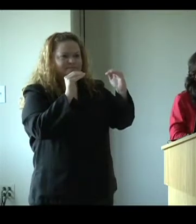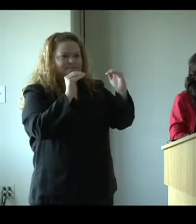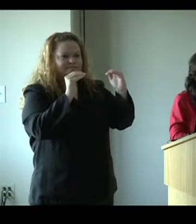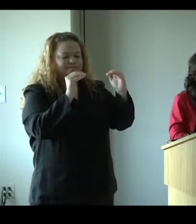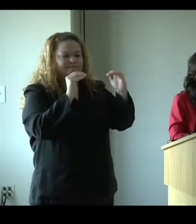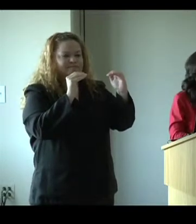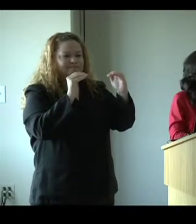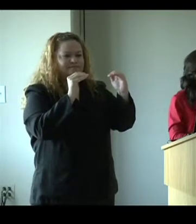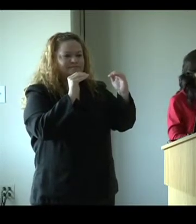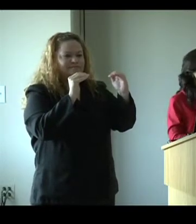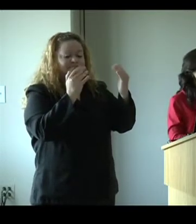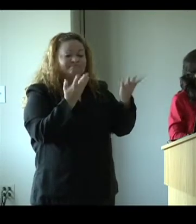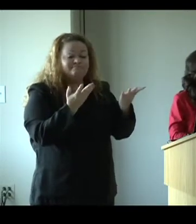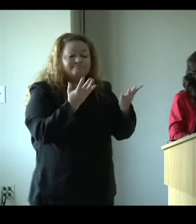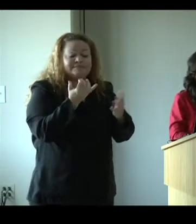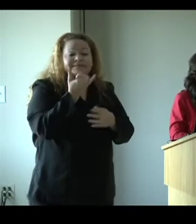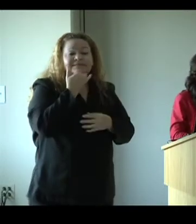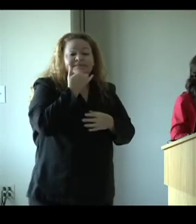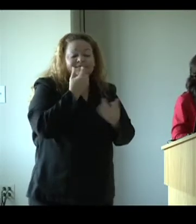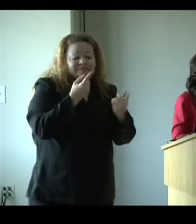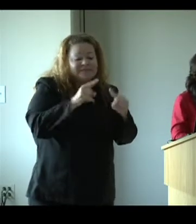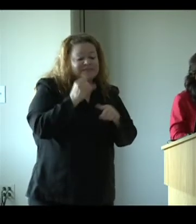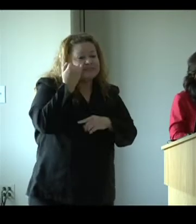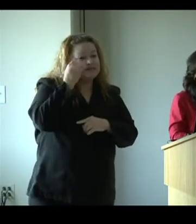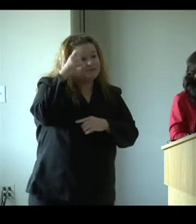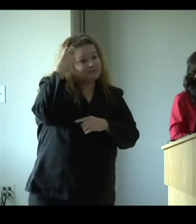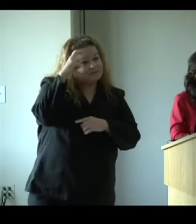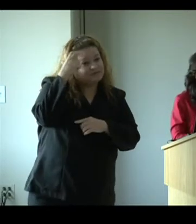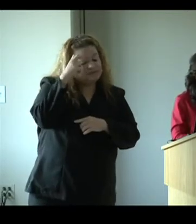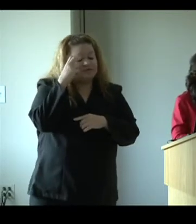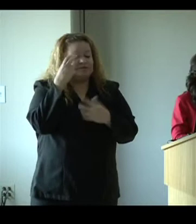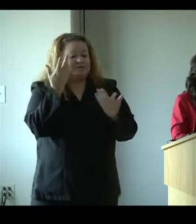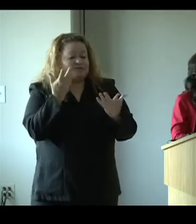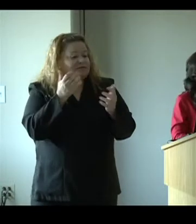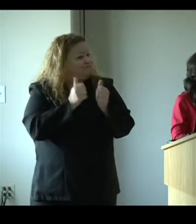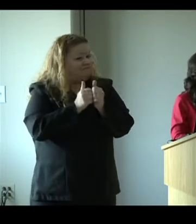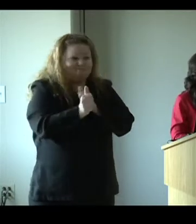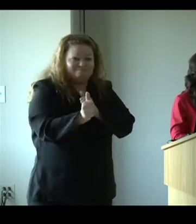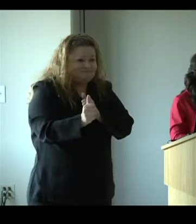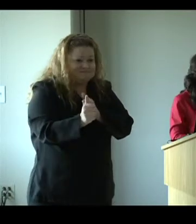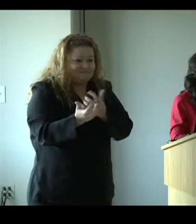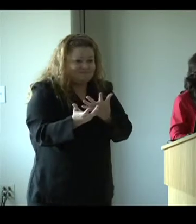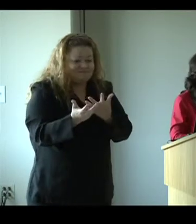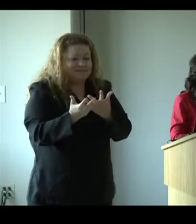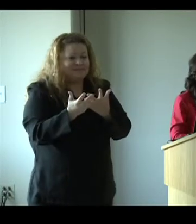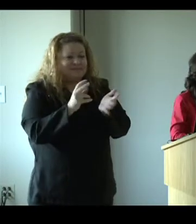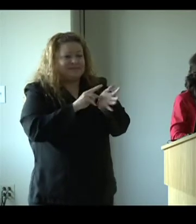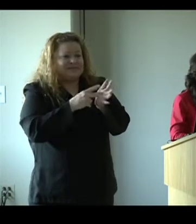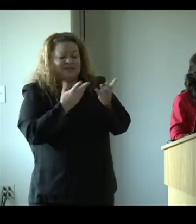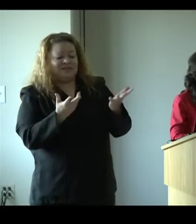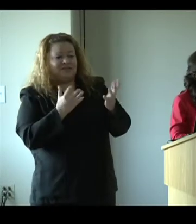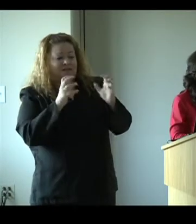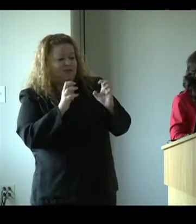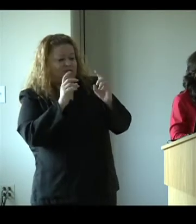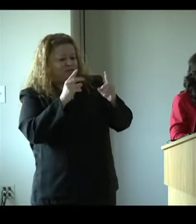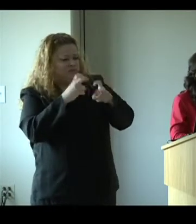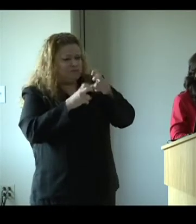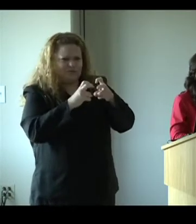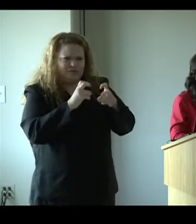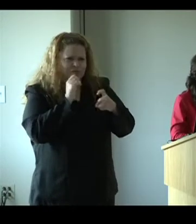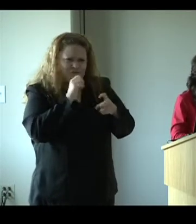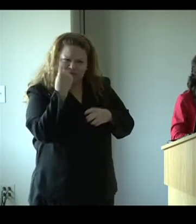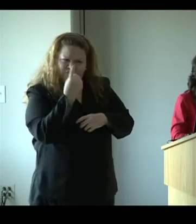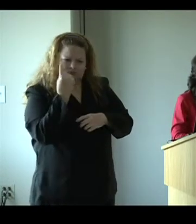el que se encontraba Qué hubiera pasado si mi sobrino se hubiera quedado en primer año tiene implicaciones no solamente de Educación sino